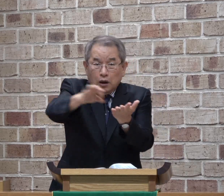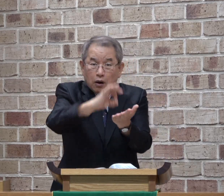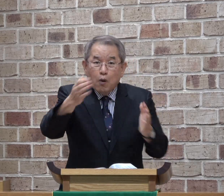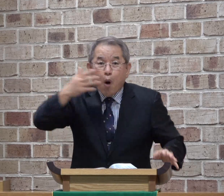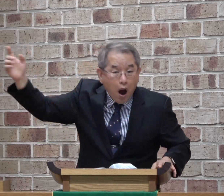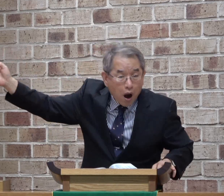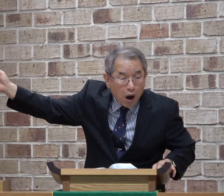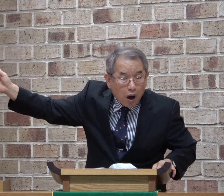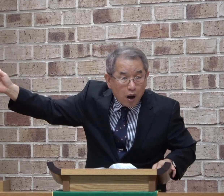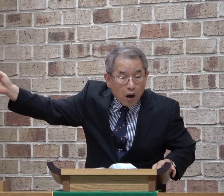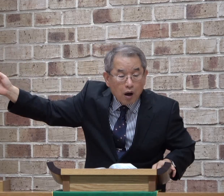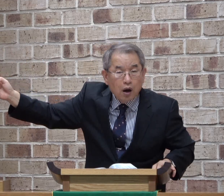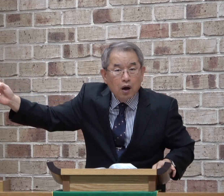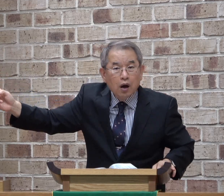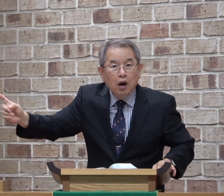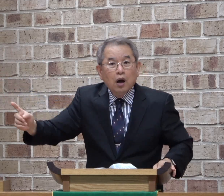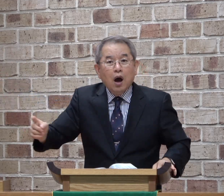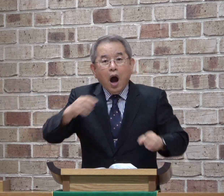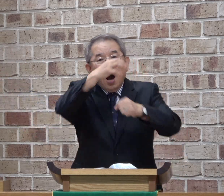저 카드가 제한되는 것은 별로 없습니다.